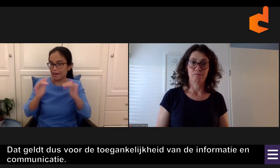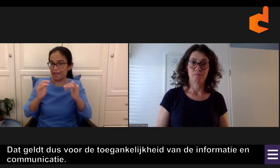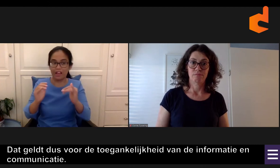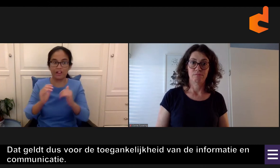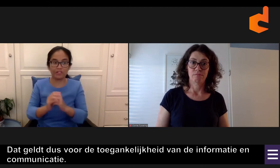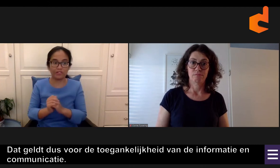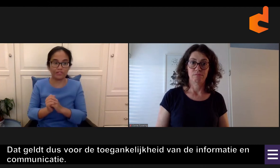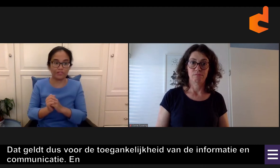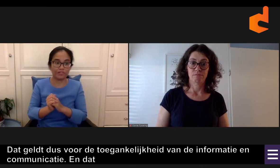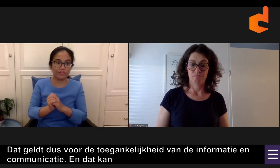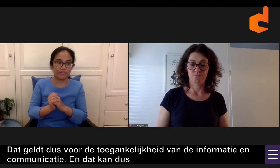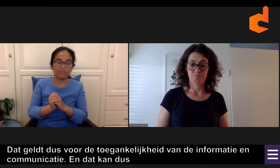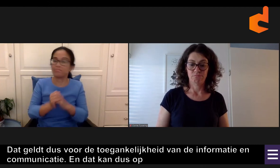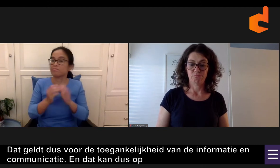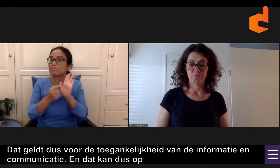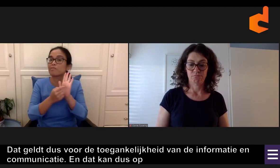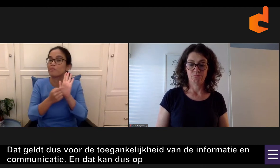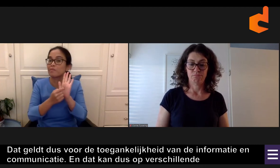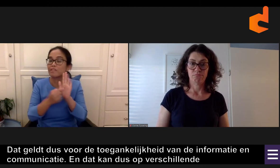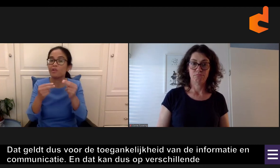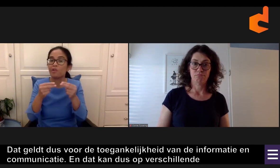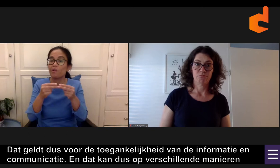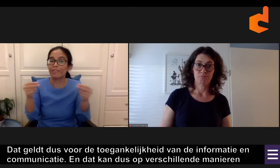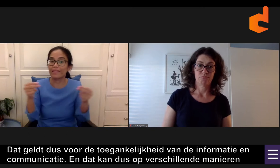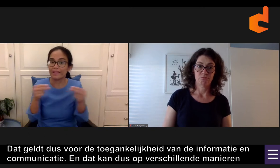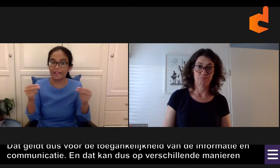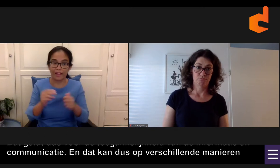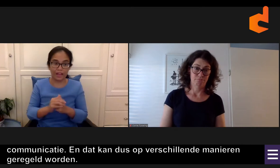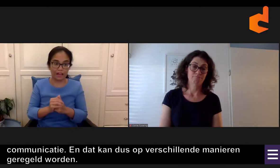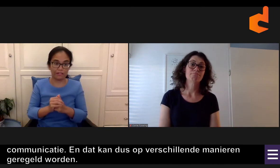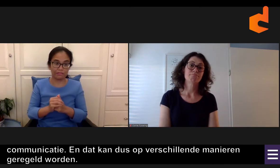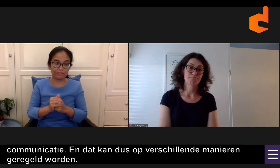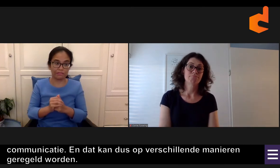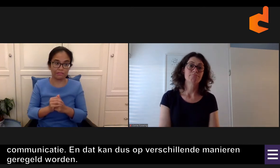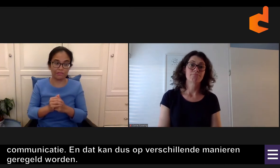En dat kan dus op verschillende manieren geregeld worden. Een voorbeeld daarvan is ondertiteling